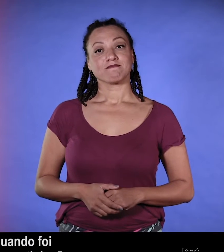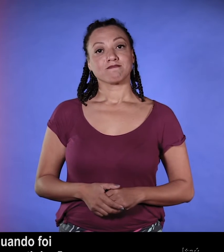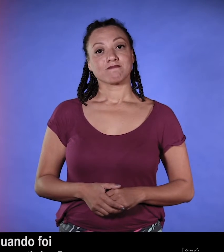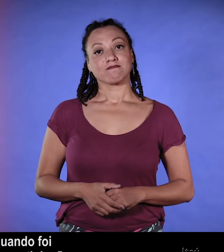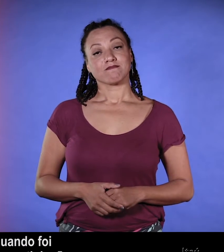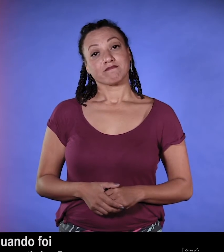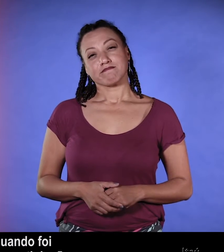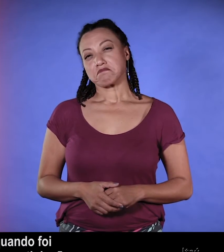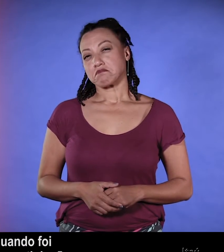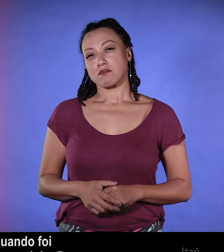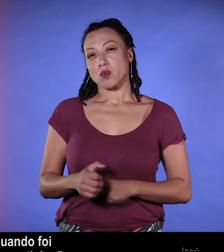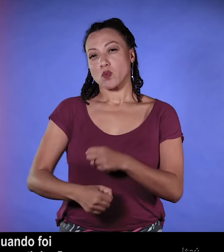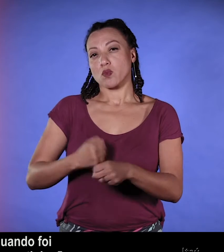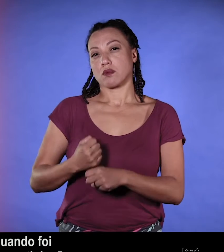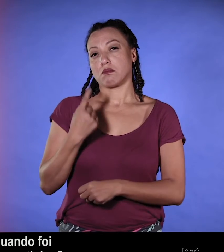em